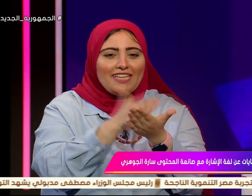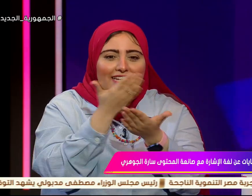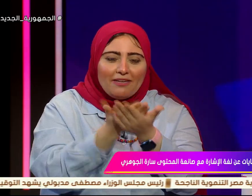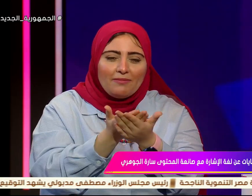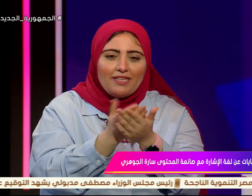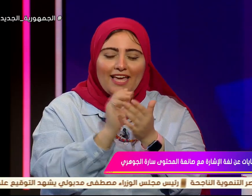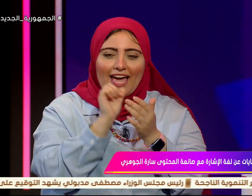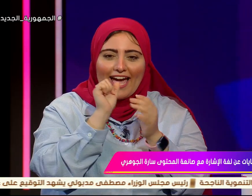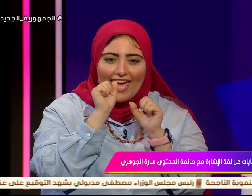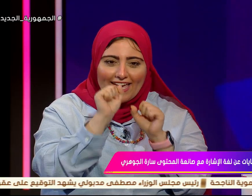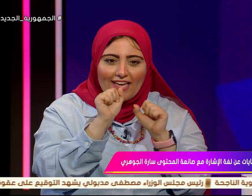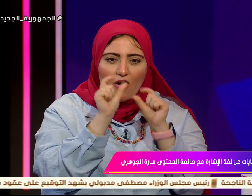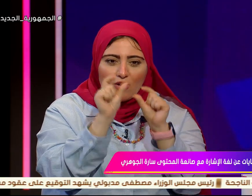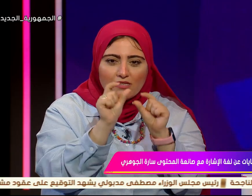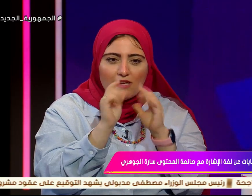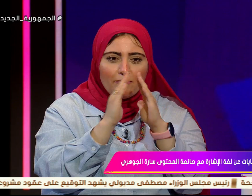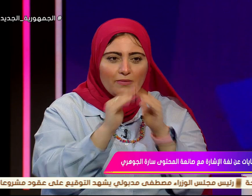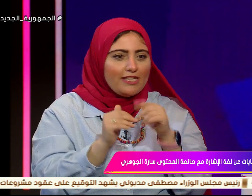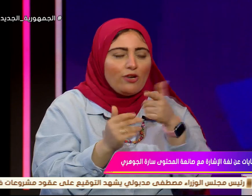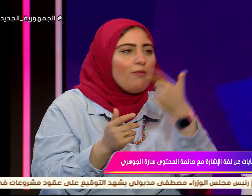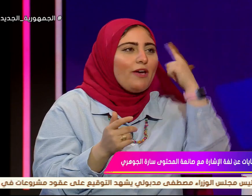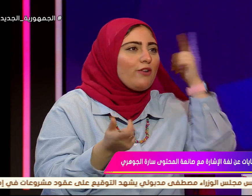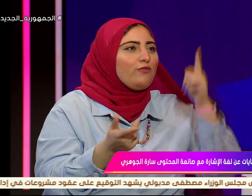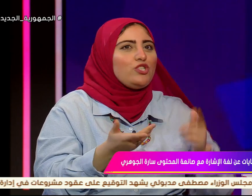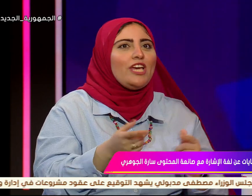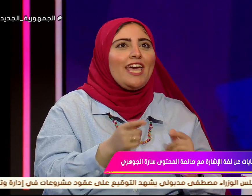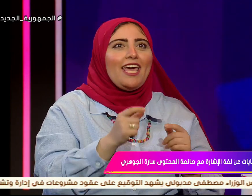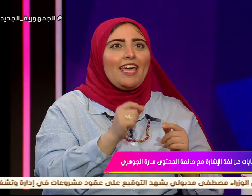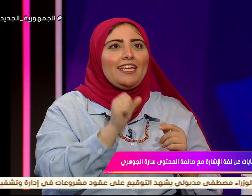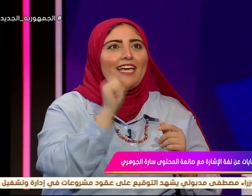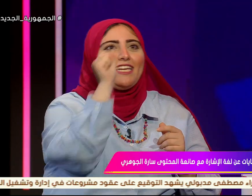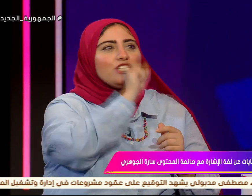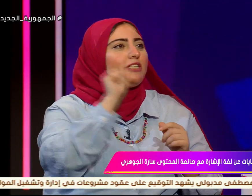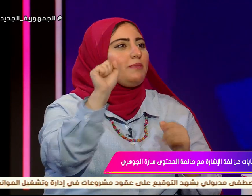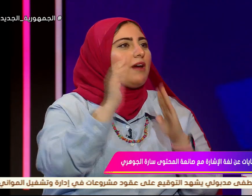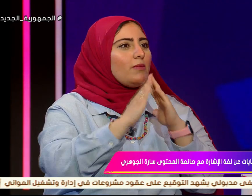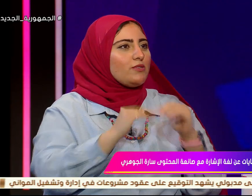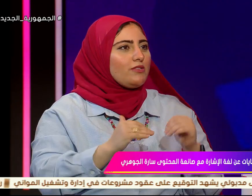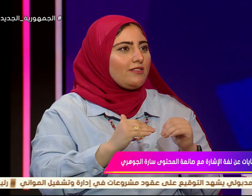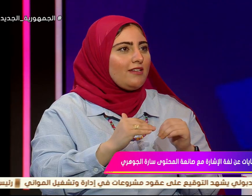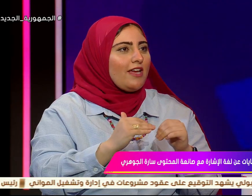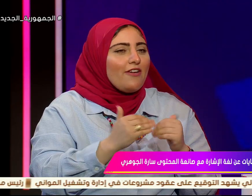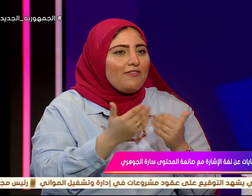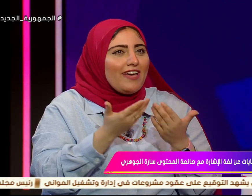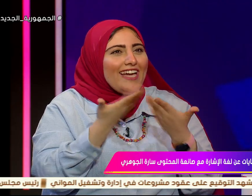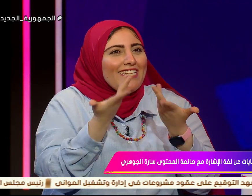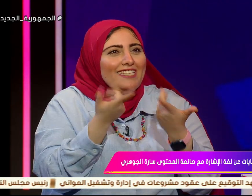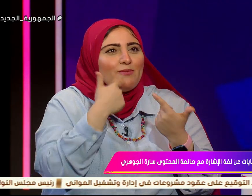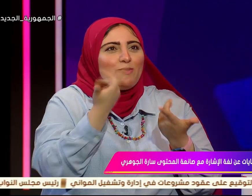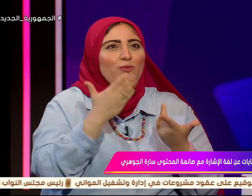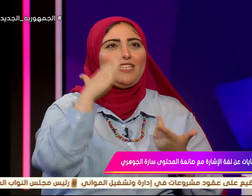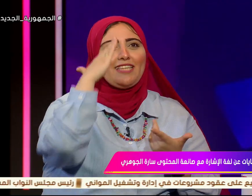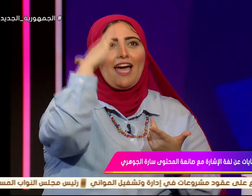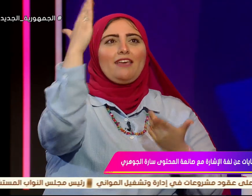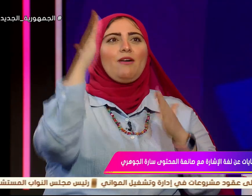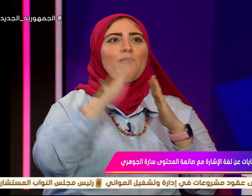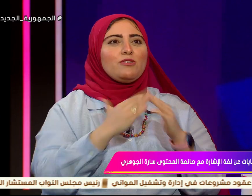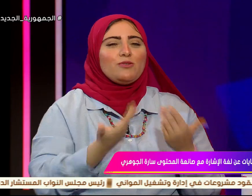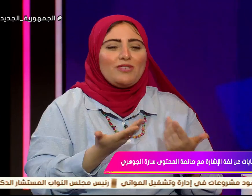بتترجم حاجه خاصه بمصر يعني هم ما يعرفوش النشيد بتاع مصر فيعني انت بتقولي تحيا مصر